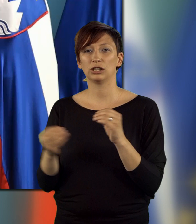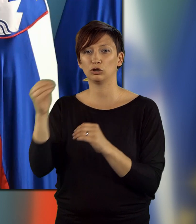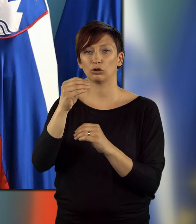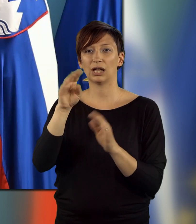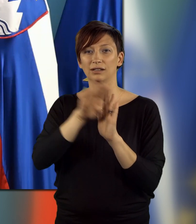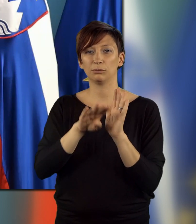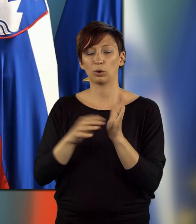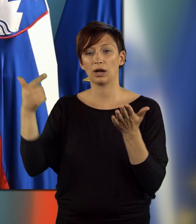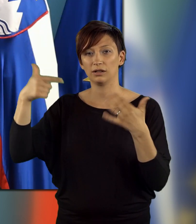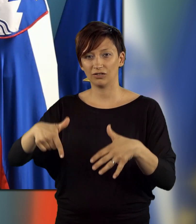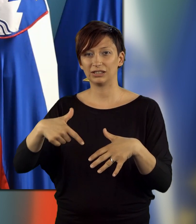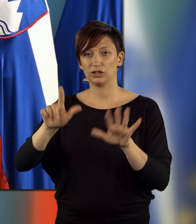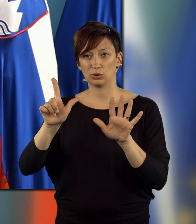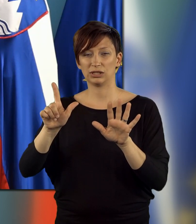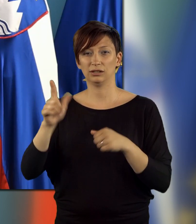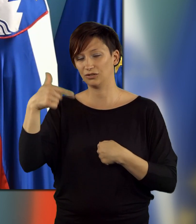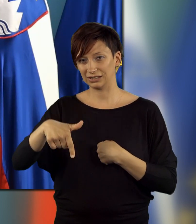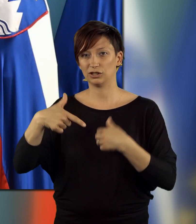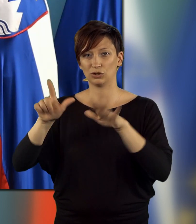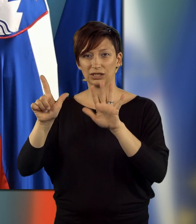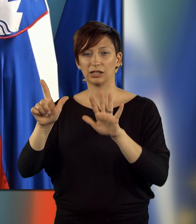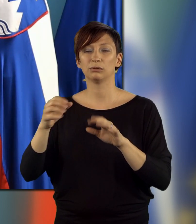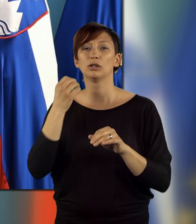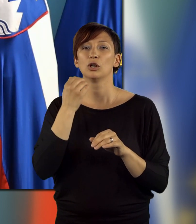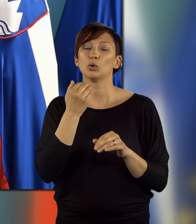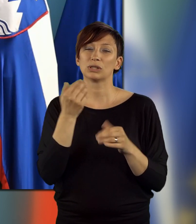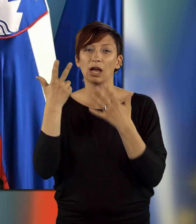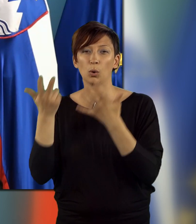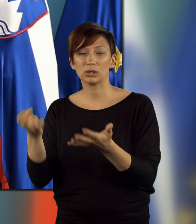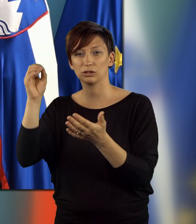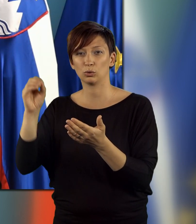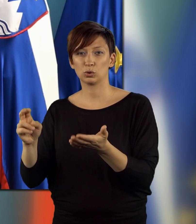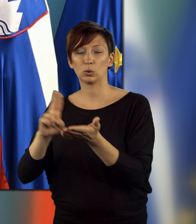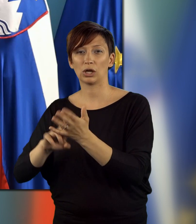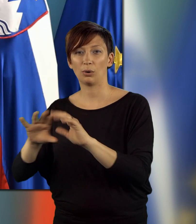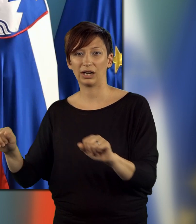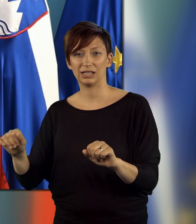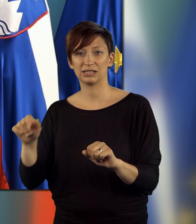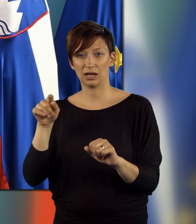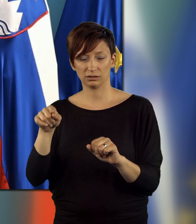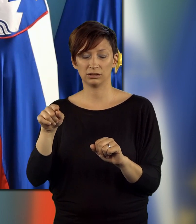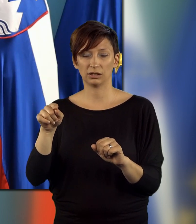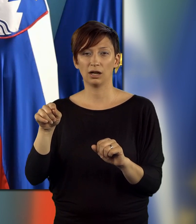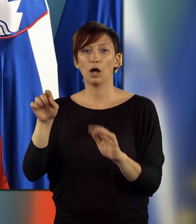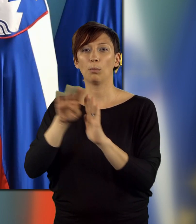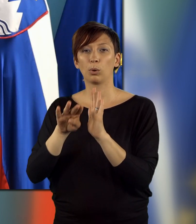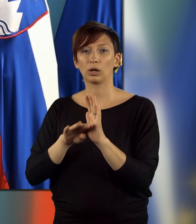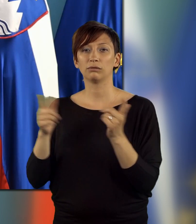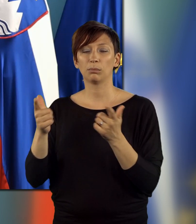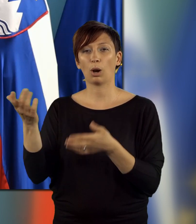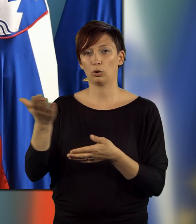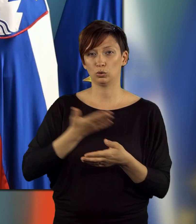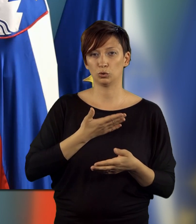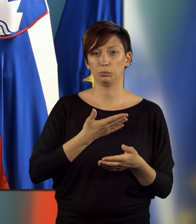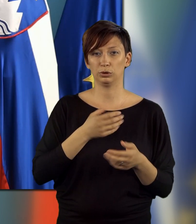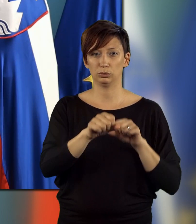programa 2017 in vsaj 80% mora biti realizacija po tem programu, da bo sploh lahko